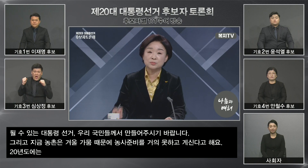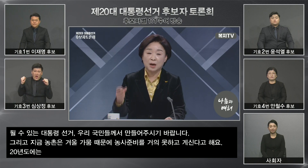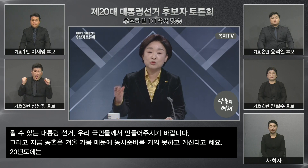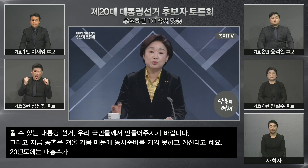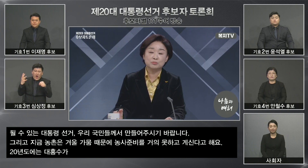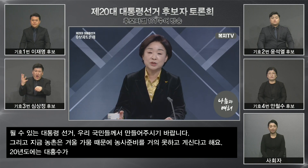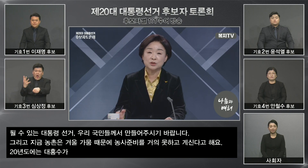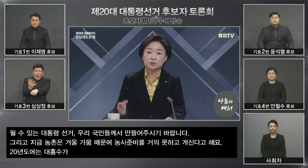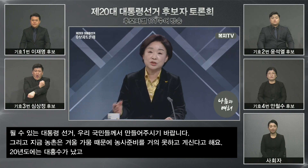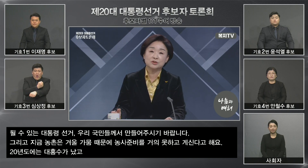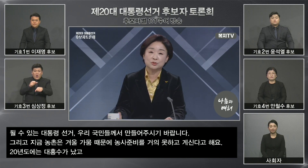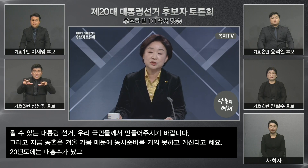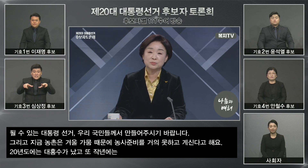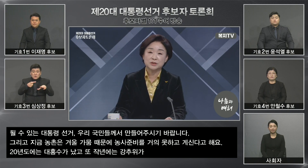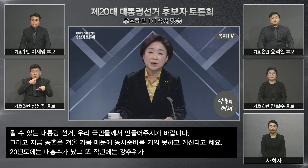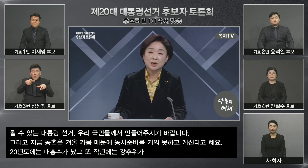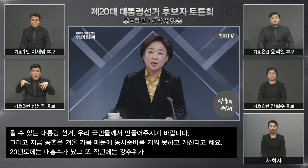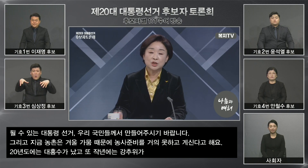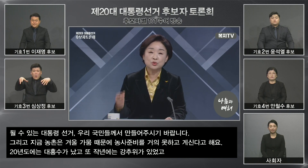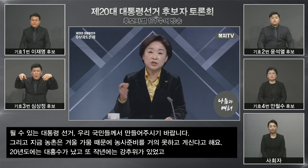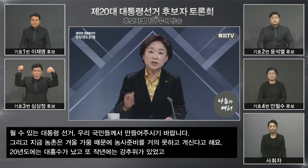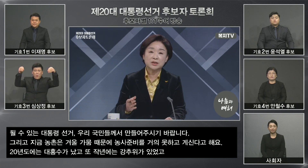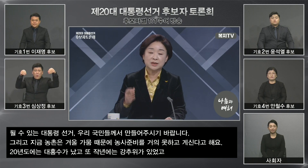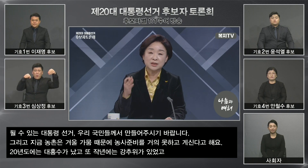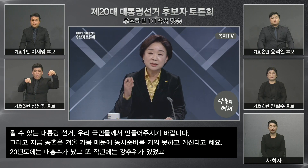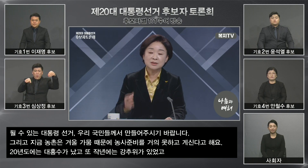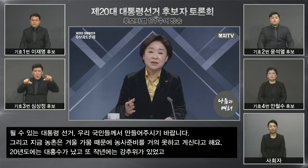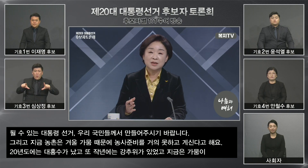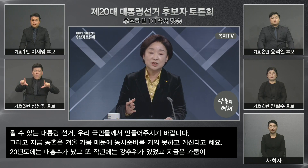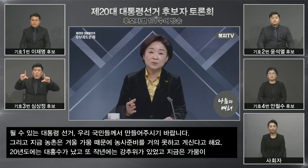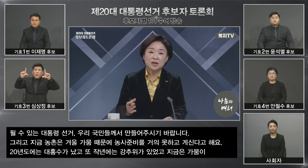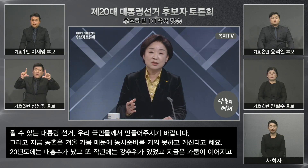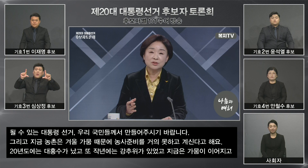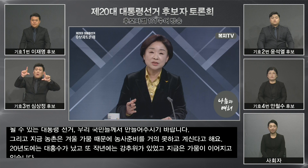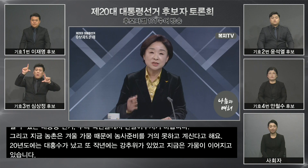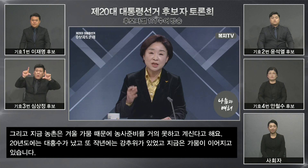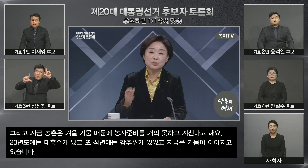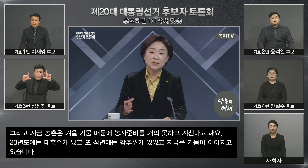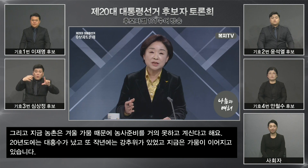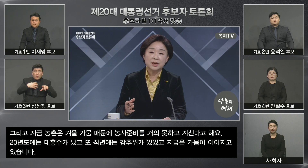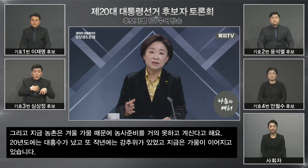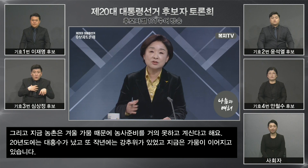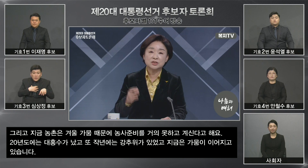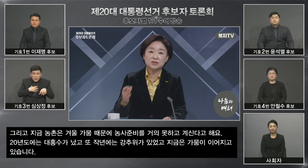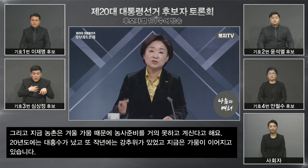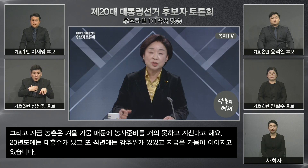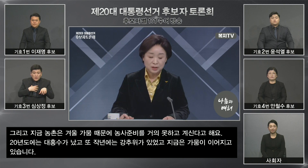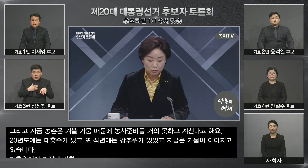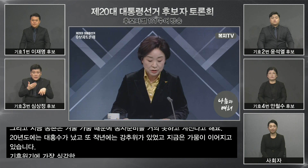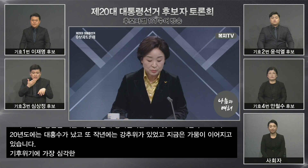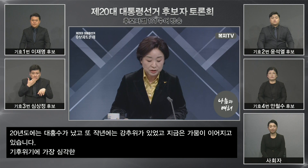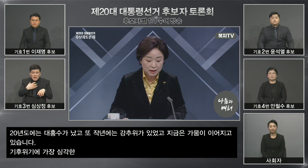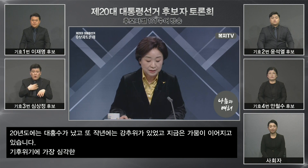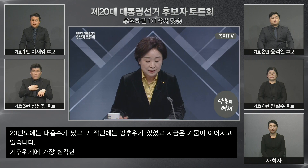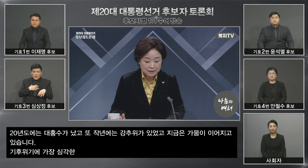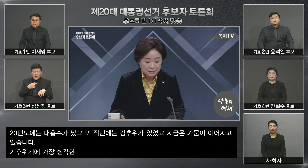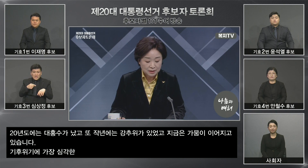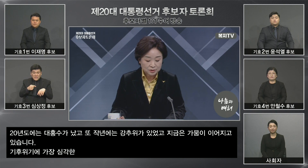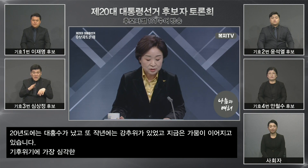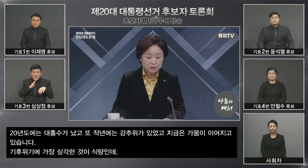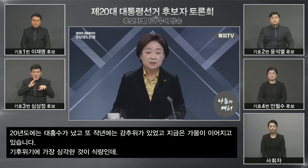있었고 지금 가뭄이 계속 이어지고 있습니다. 기후위기에 가장 심각한 것이 식량위기인데 그것이 현실화되고